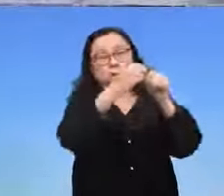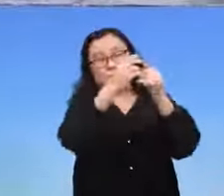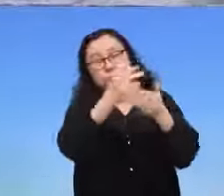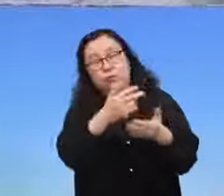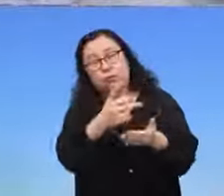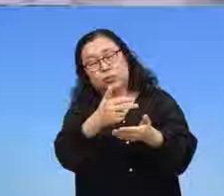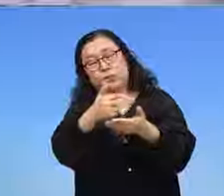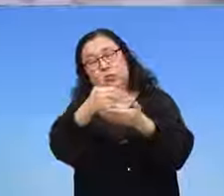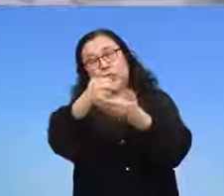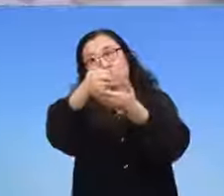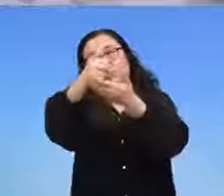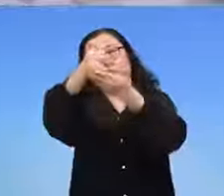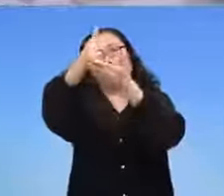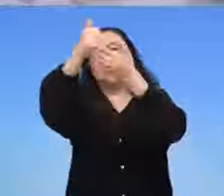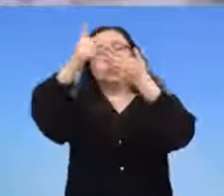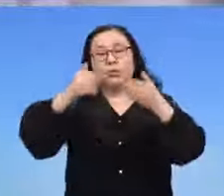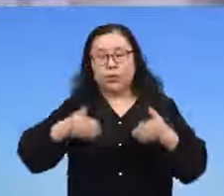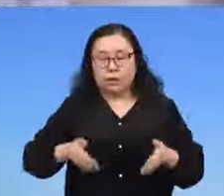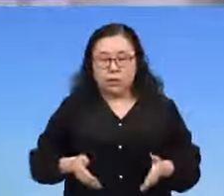절하세.